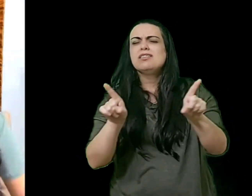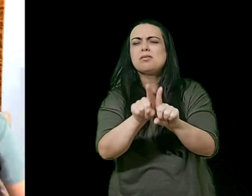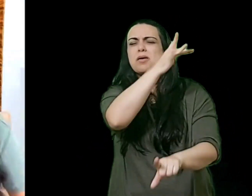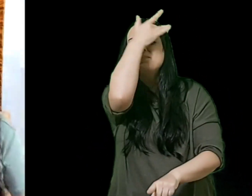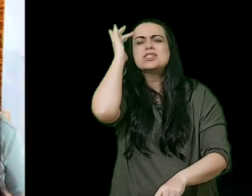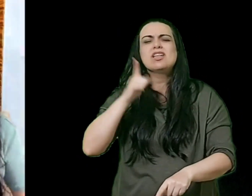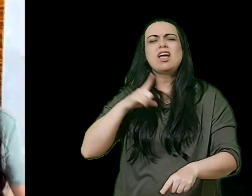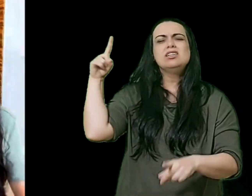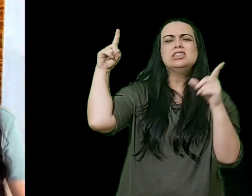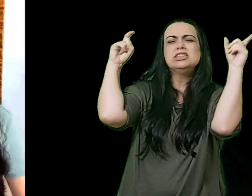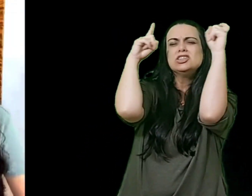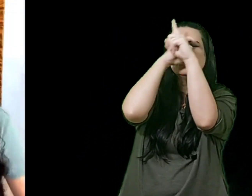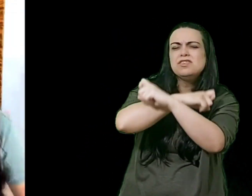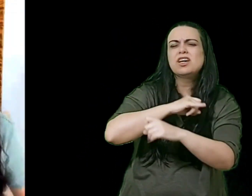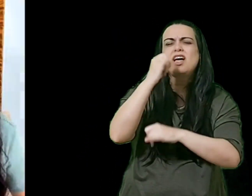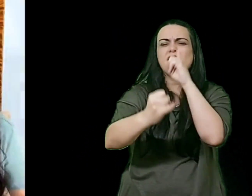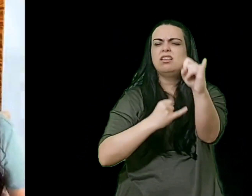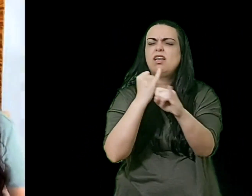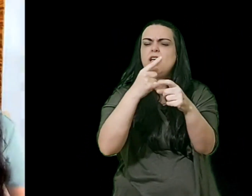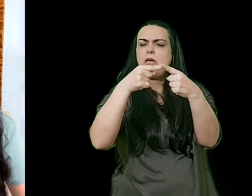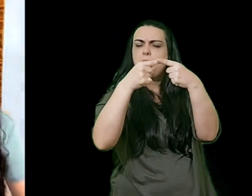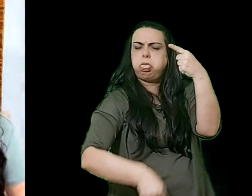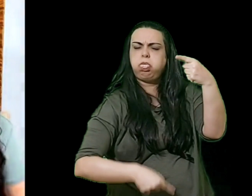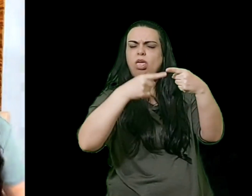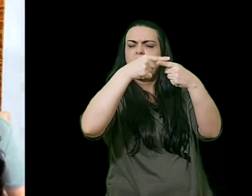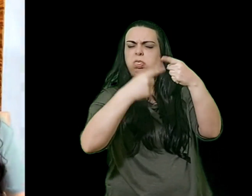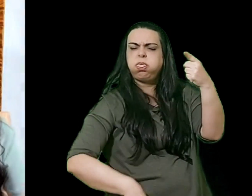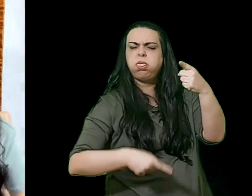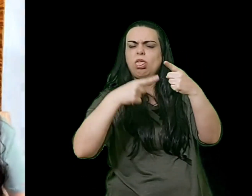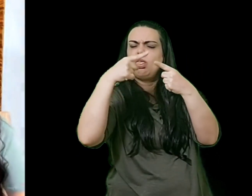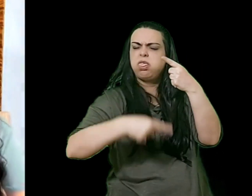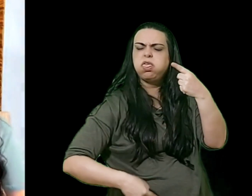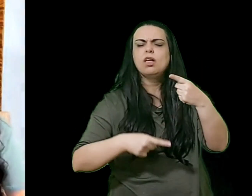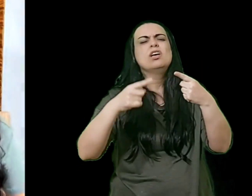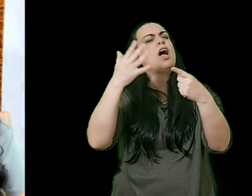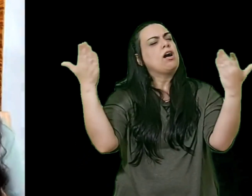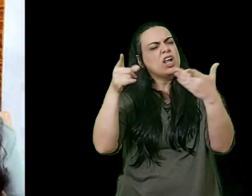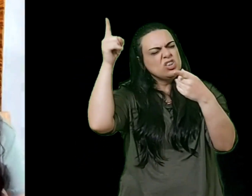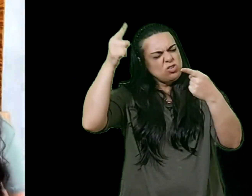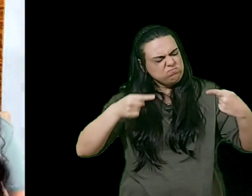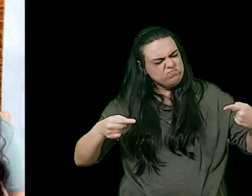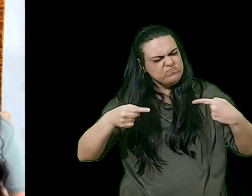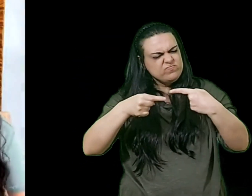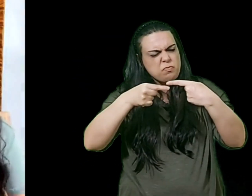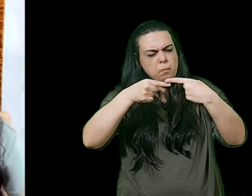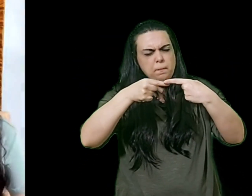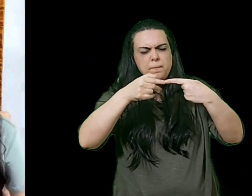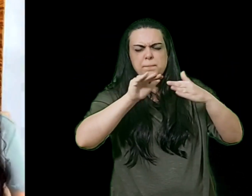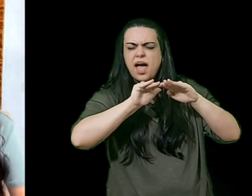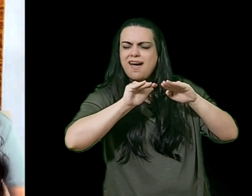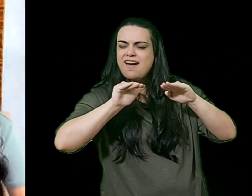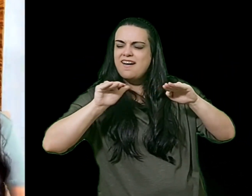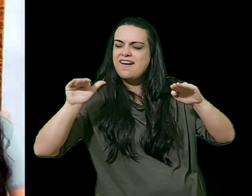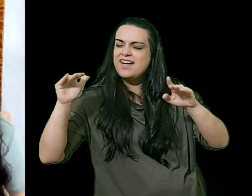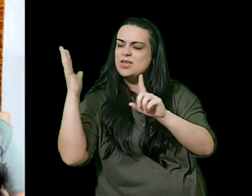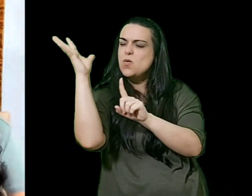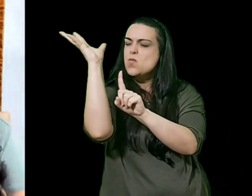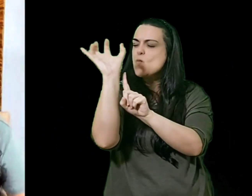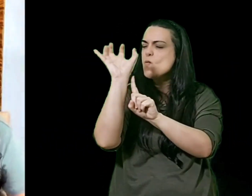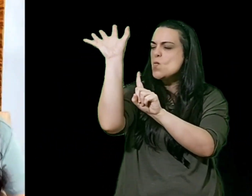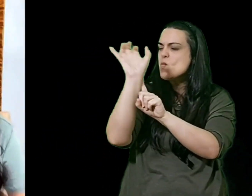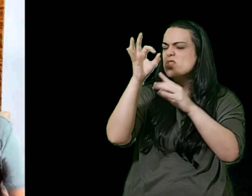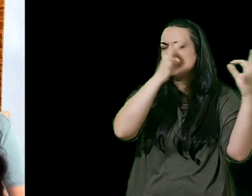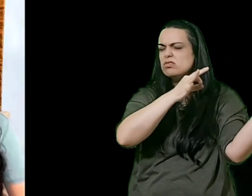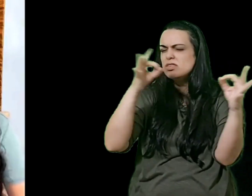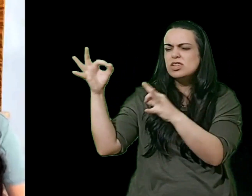na internet. Pai, estabiliza a frequência desse sinal para que esta pessoa não perca nada de tudo aquilo que o Senhor confiou para